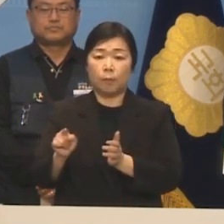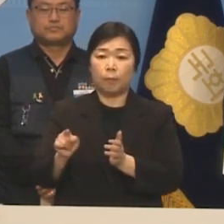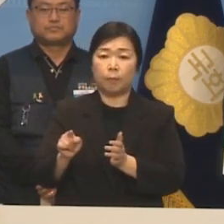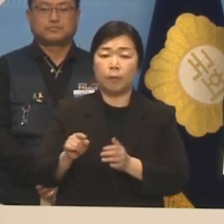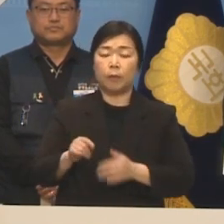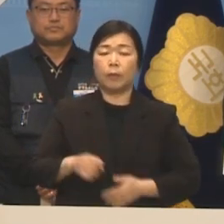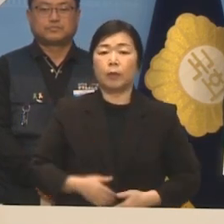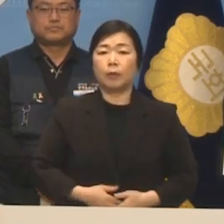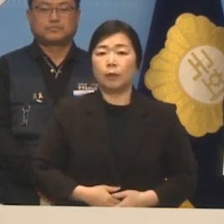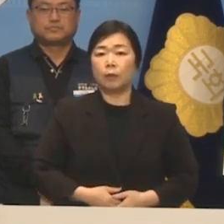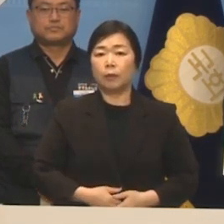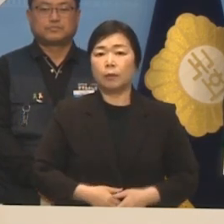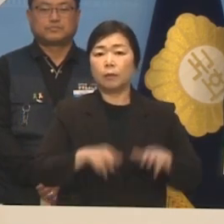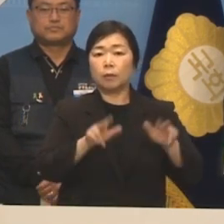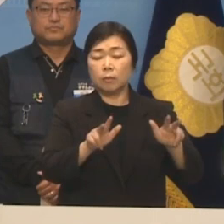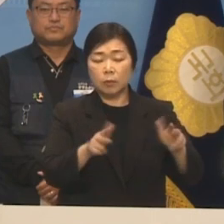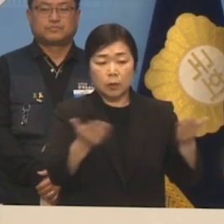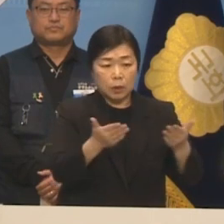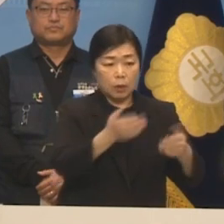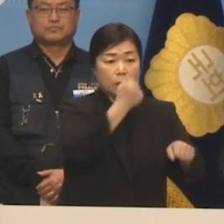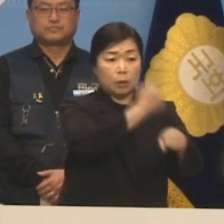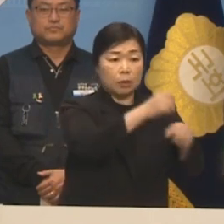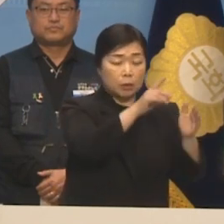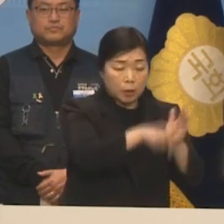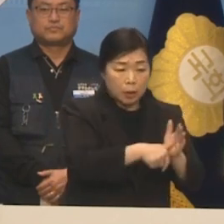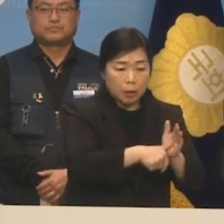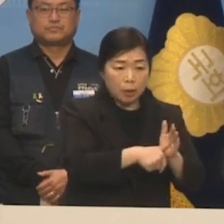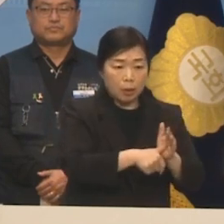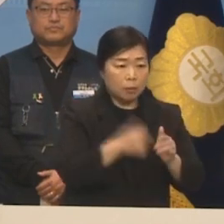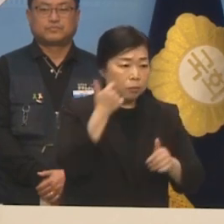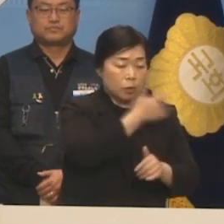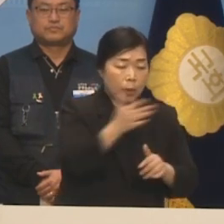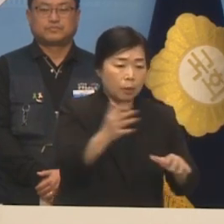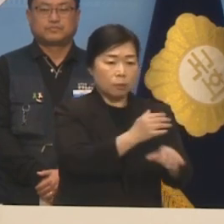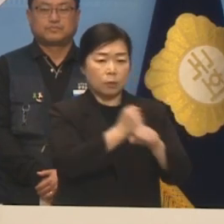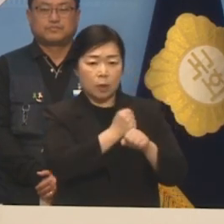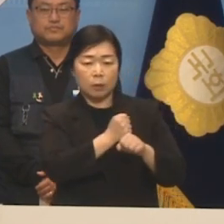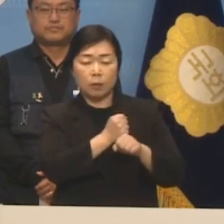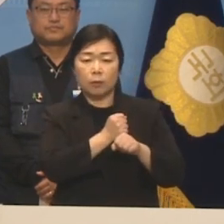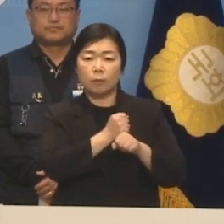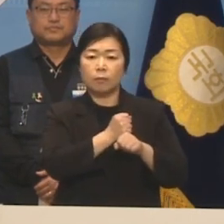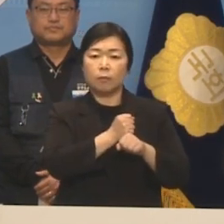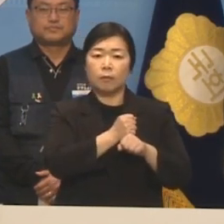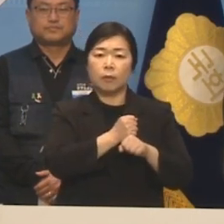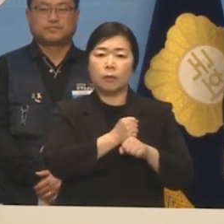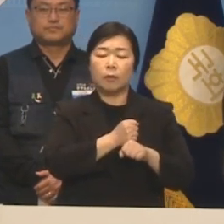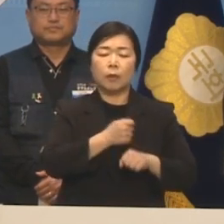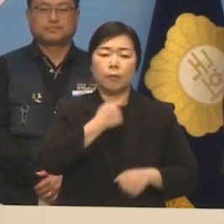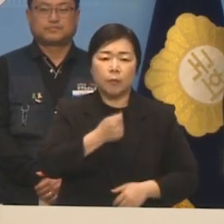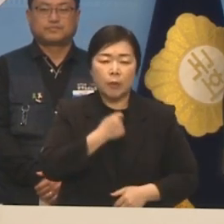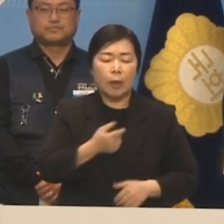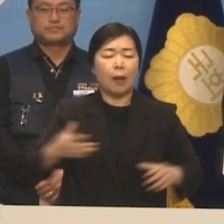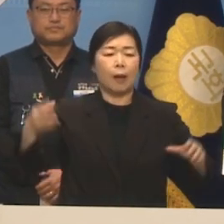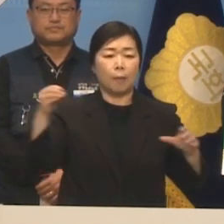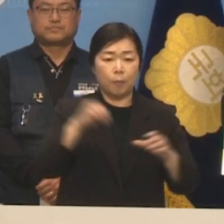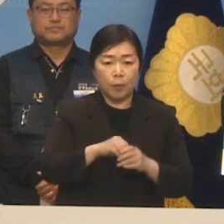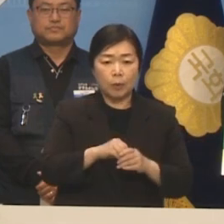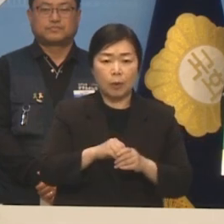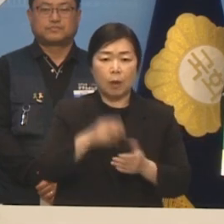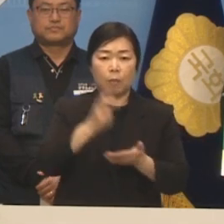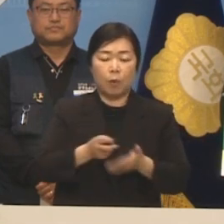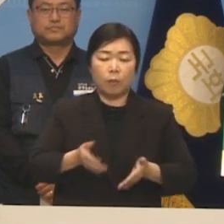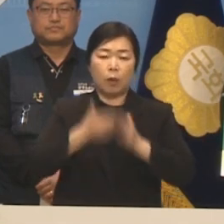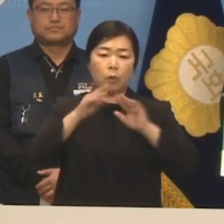공공운수노동조합은 현장에서 모아진 의지를, 돌봄 노동자의 뜻을 함께 모아서 입법